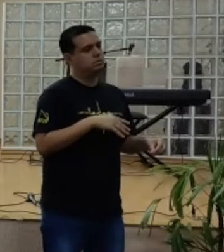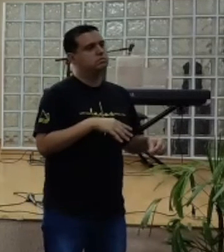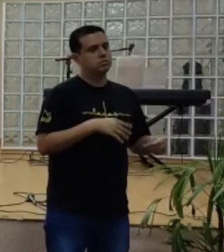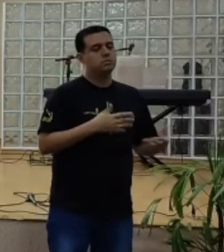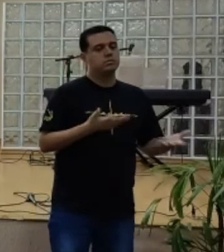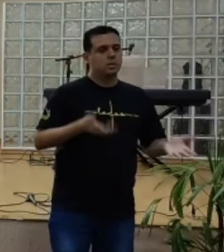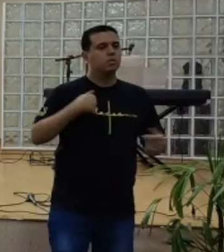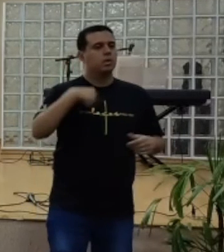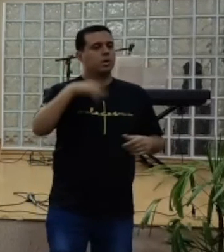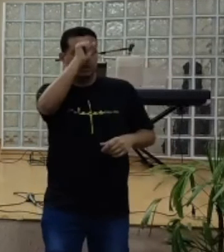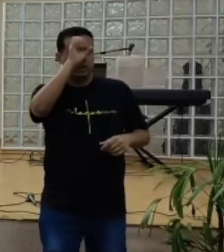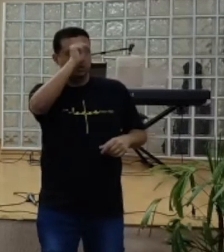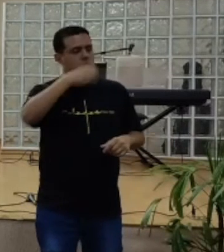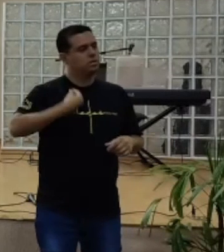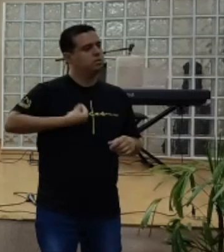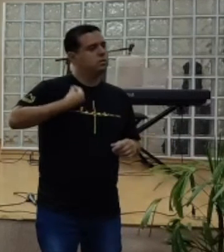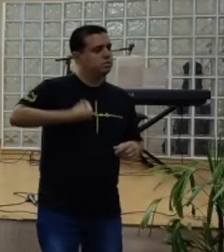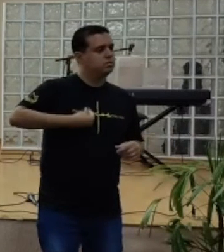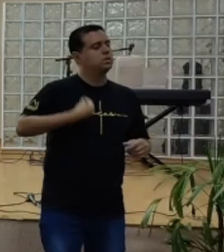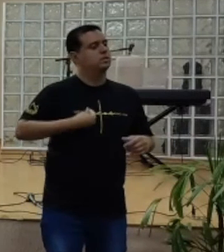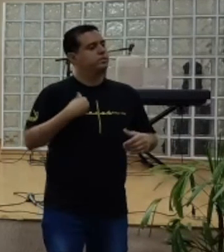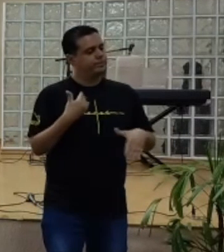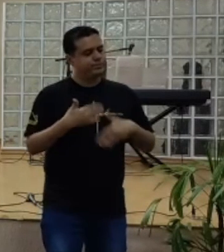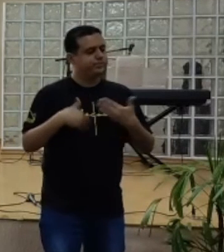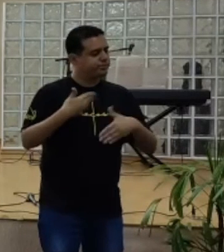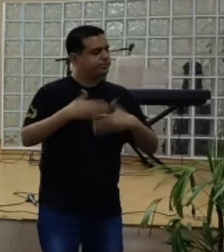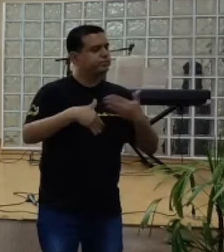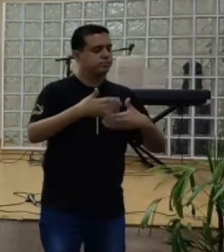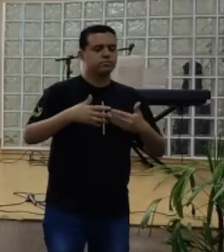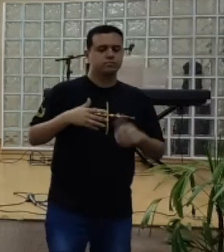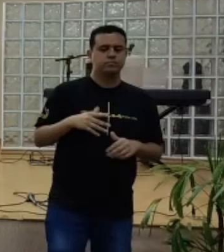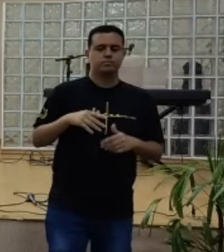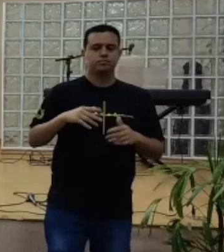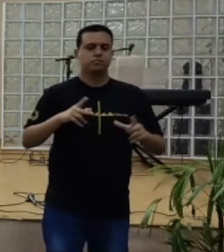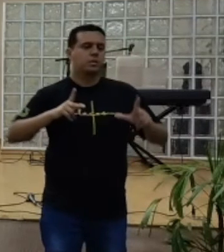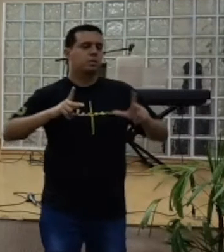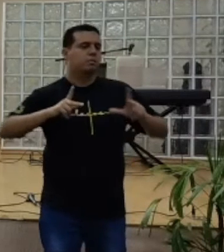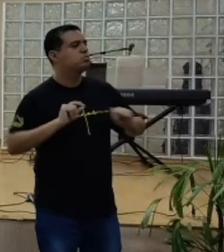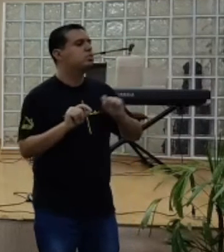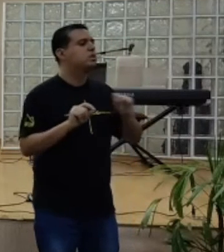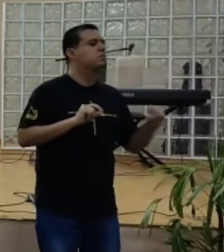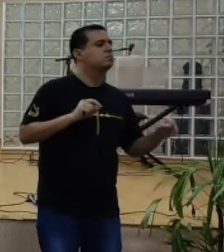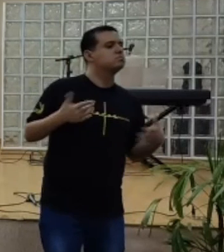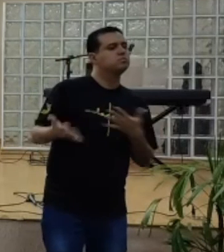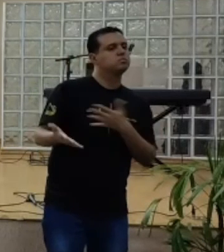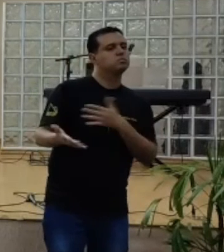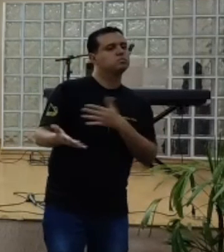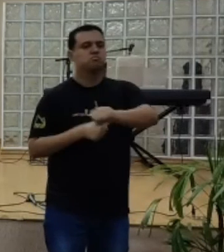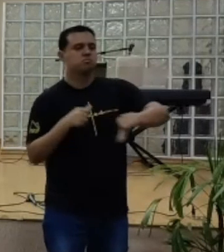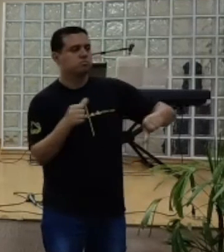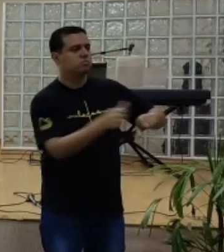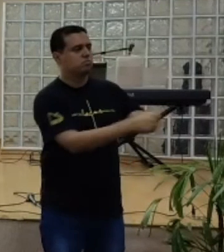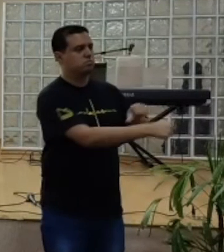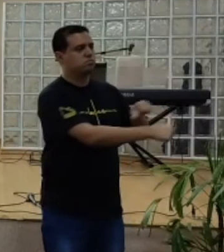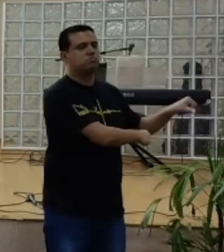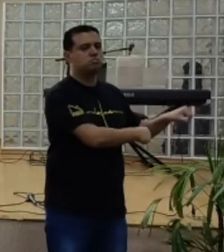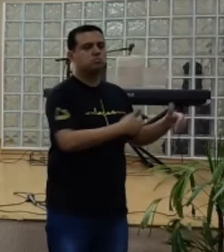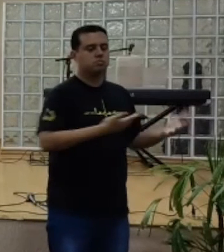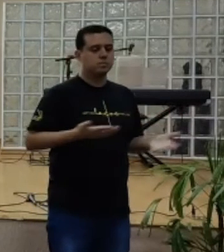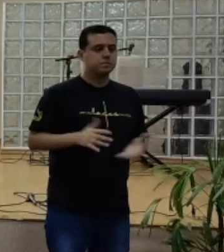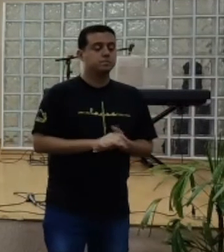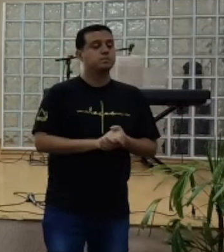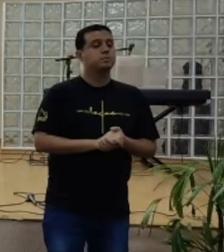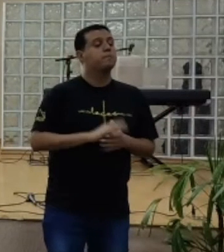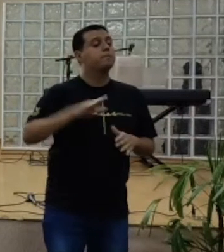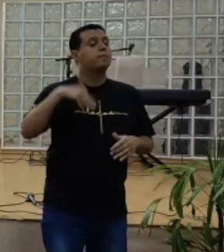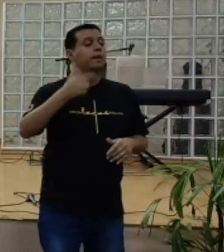viver num sistema de recompensas. E aí, o que é pior é que, quando eu tenho filhos, sabe o que